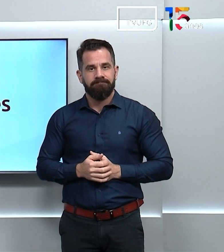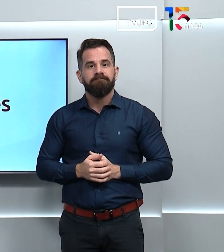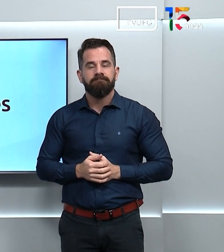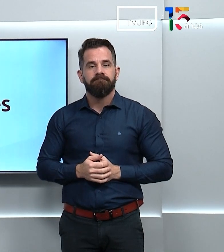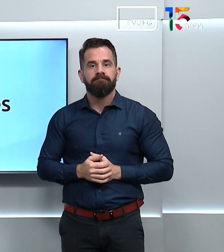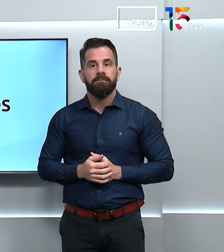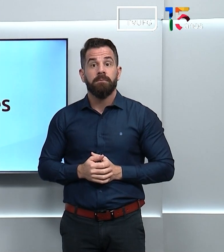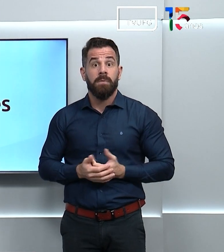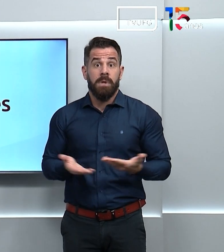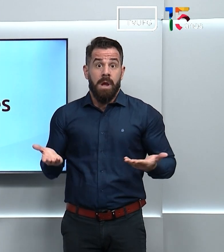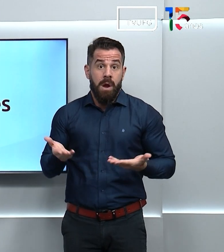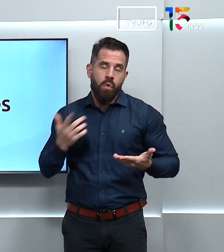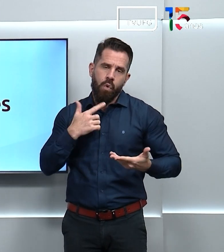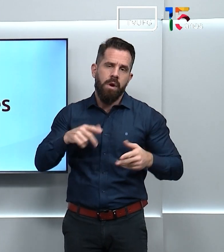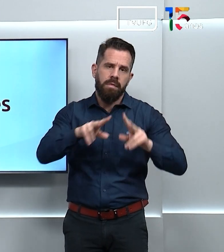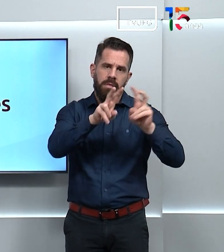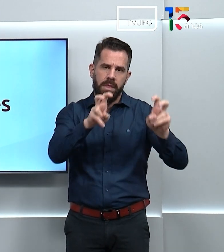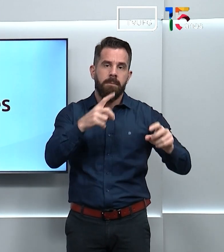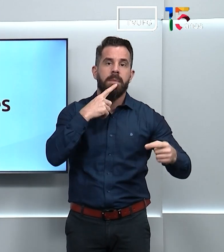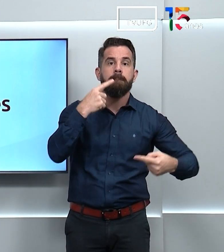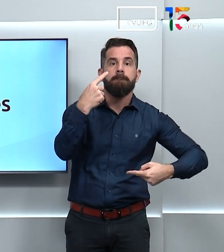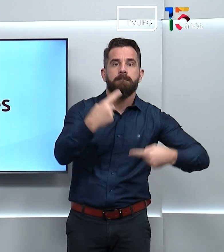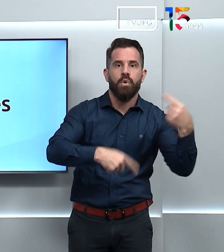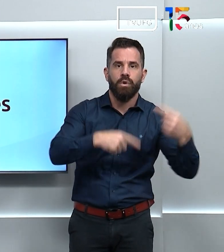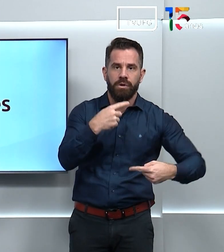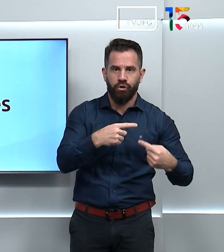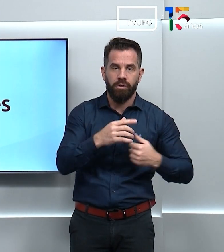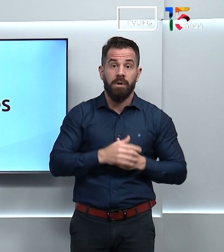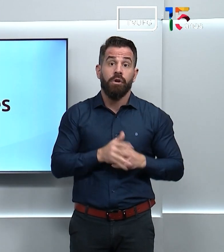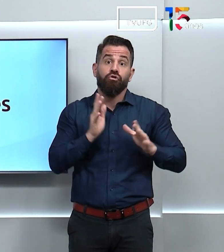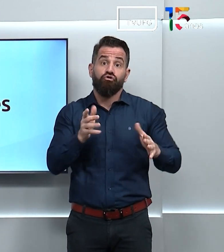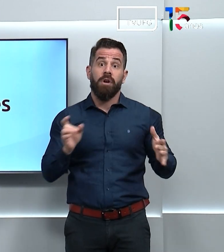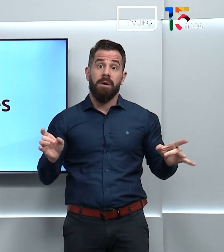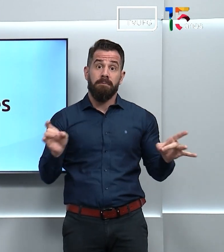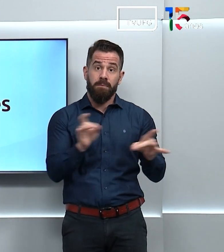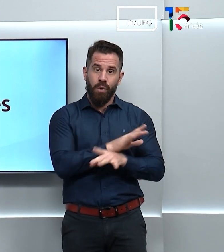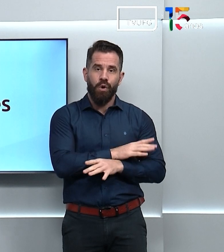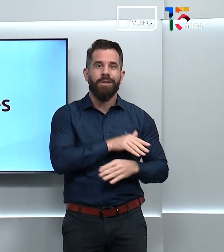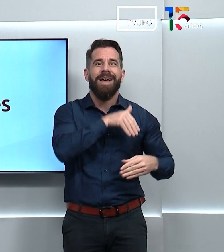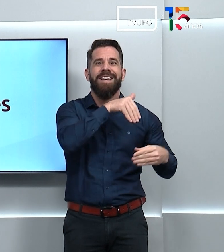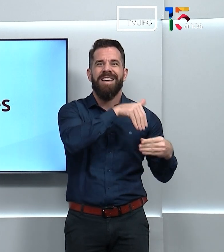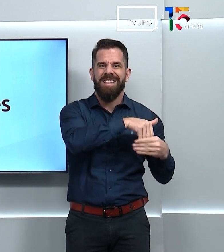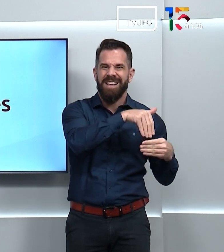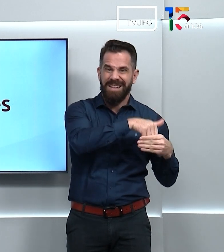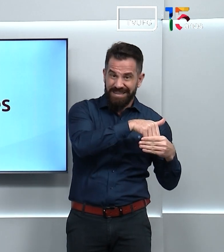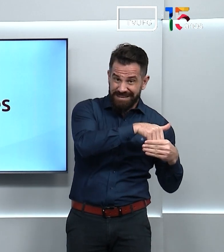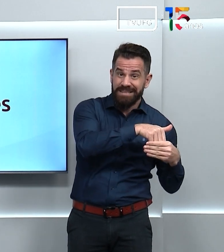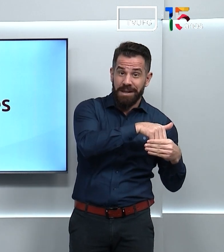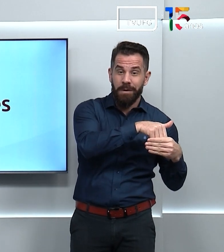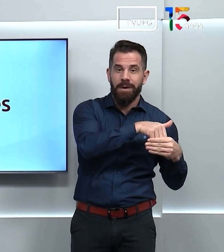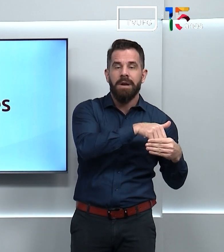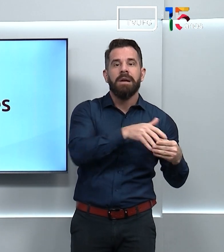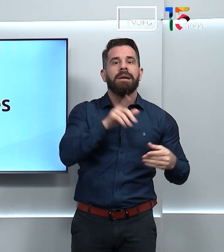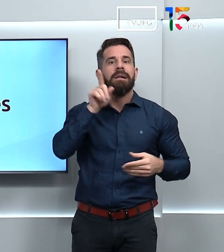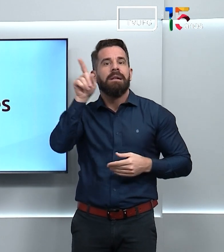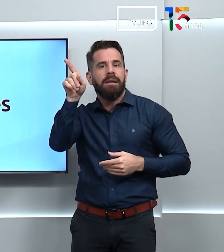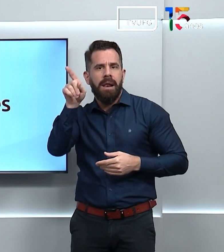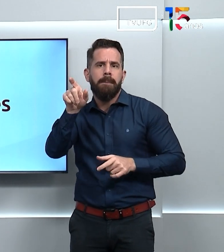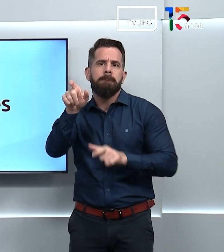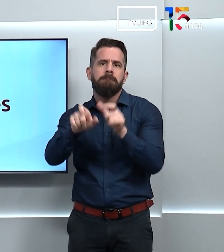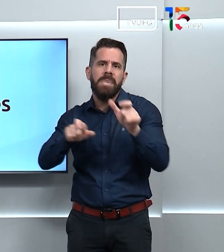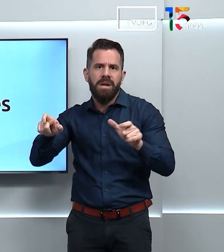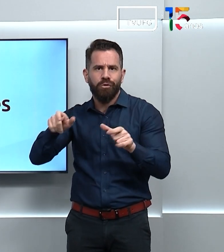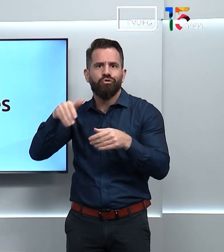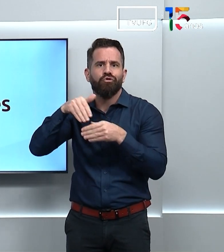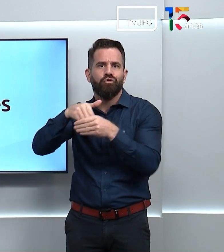Bom, agora a gente fala sobre política. Menos de 5 semanas depois das eleições municipais, os eleitores da cidade de Castelândia, no interior